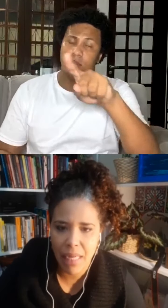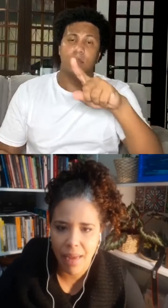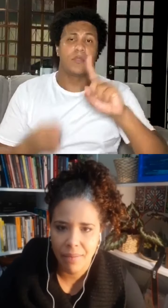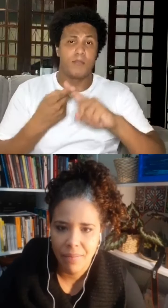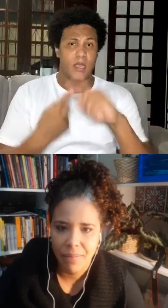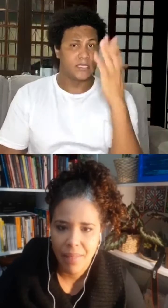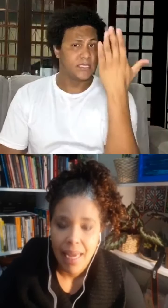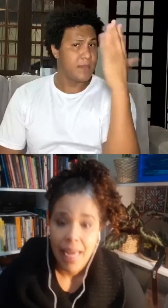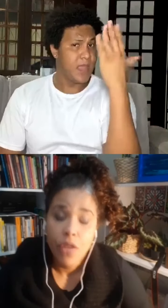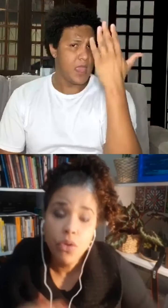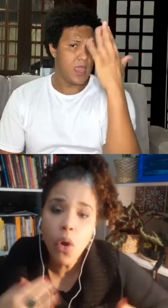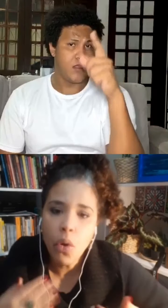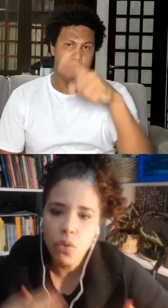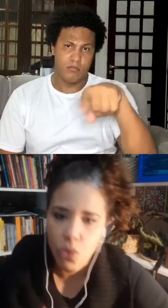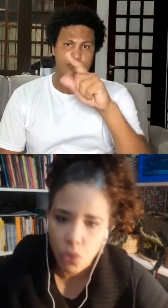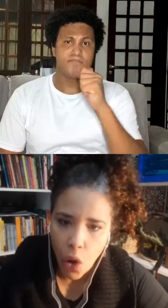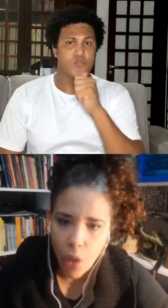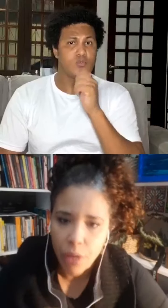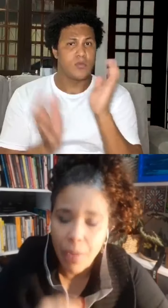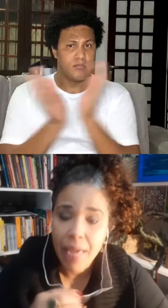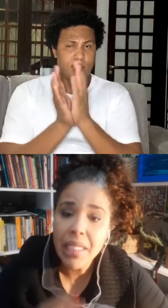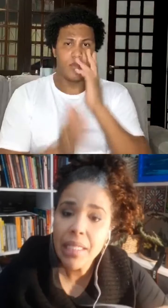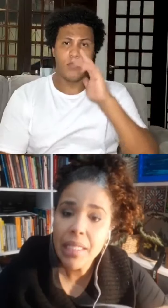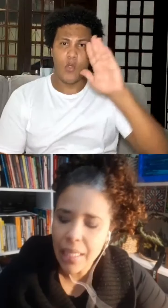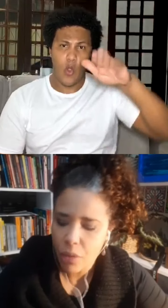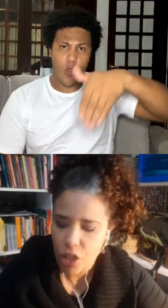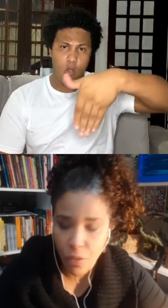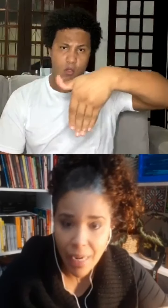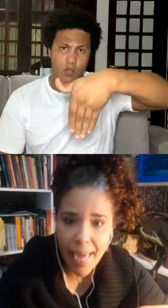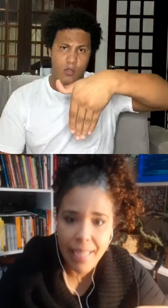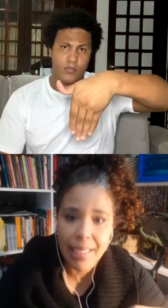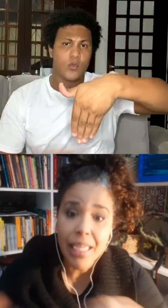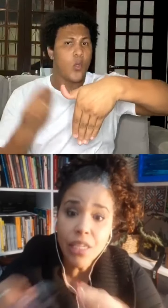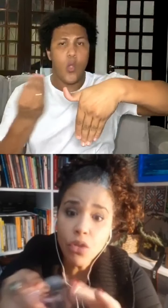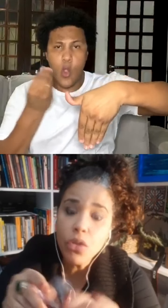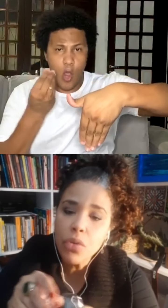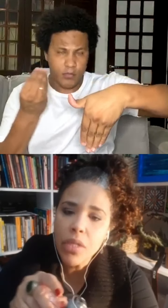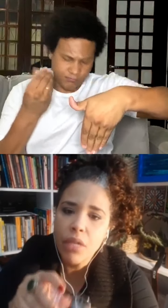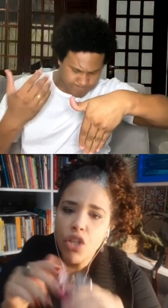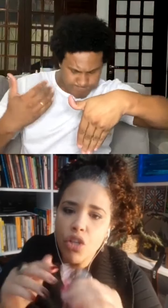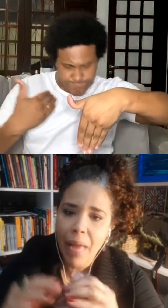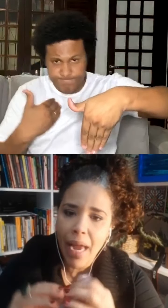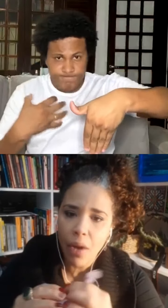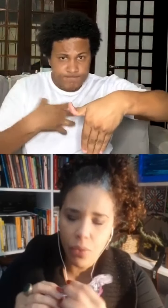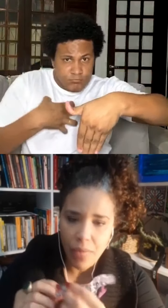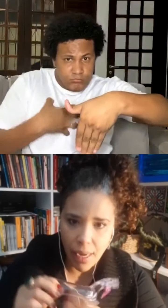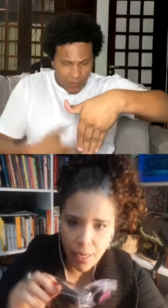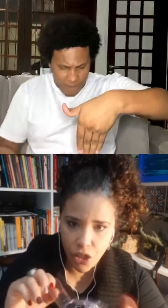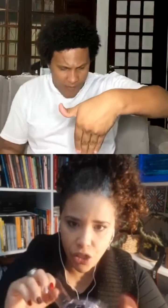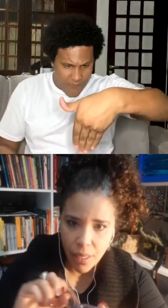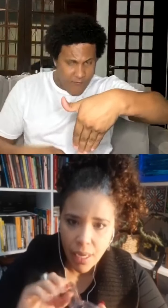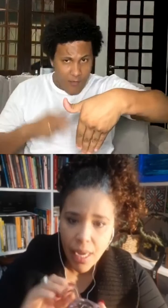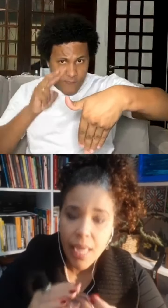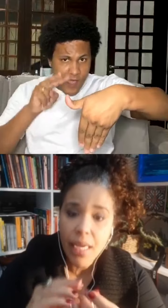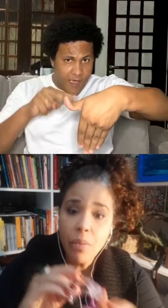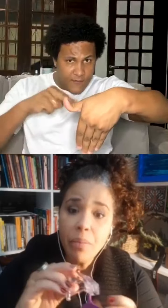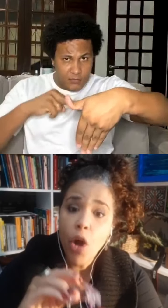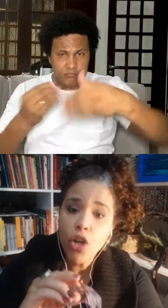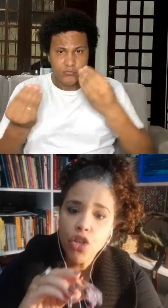autoexaminar. No consultório, eu ensino as mulheres a introduzir o espéculo nelas. E